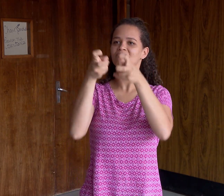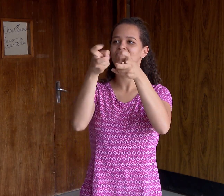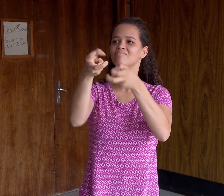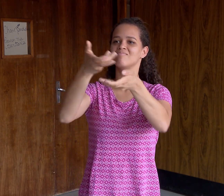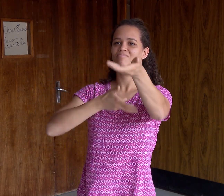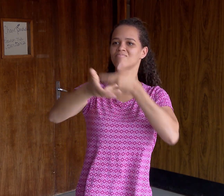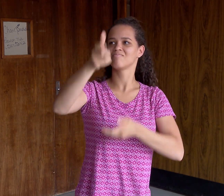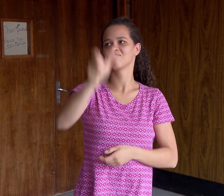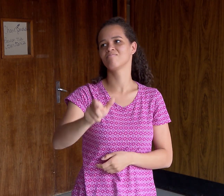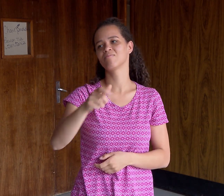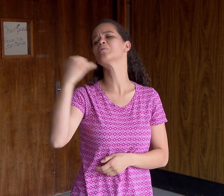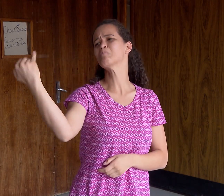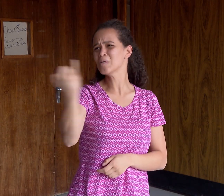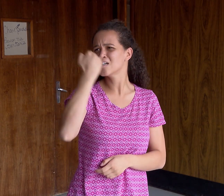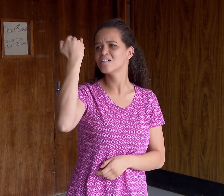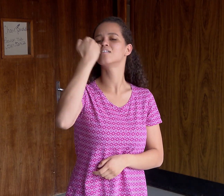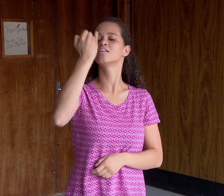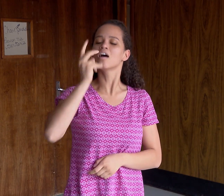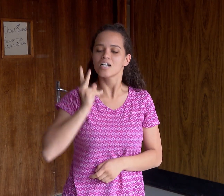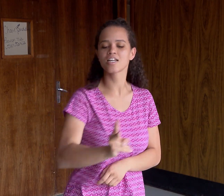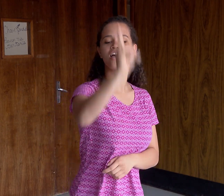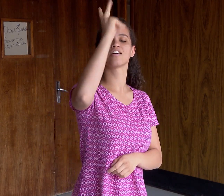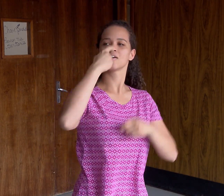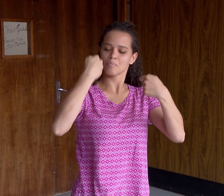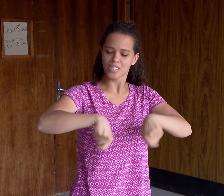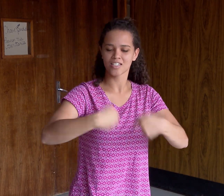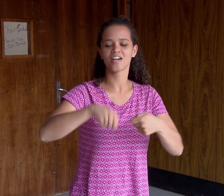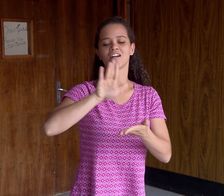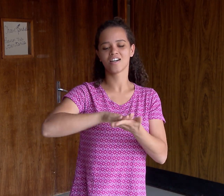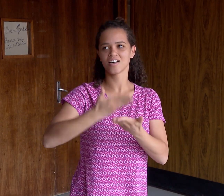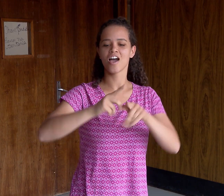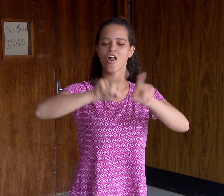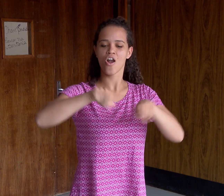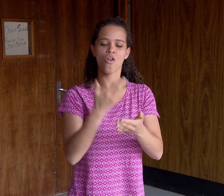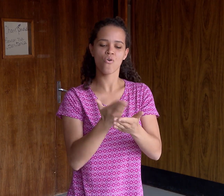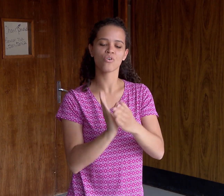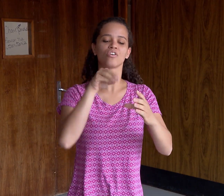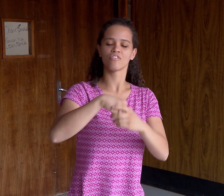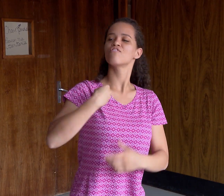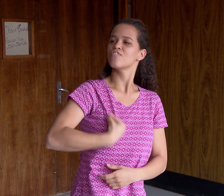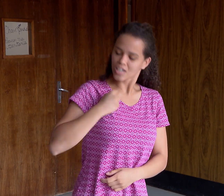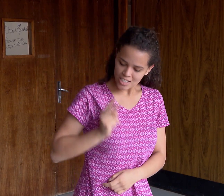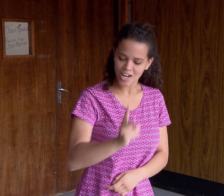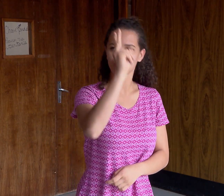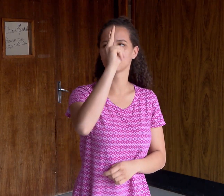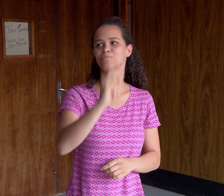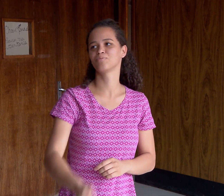e eu consigo pegar claramente todo o conteúdo. Por isso que é tão importante o intérprete em sala de aula.